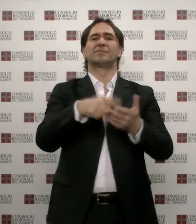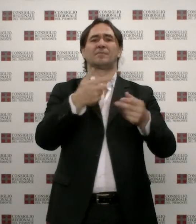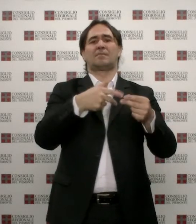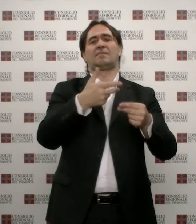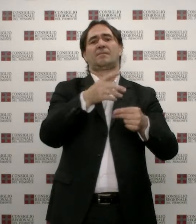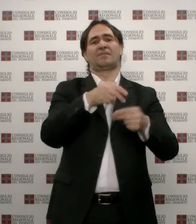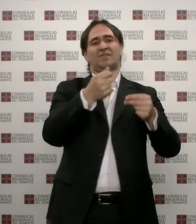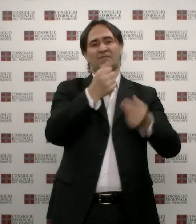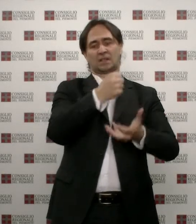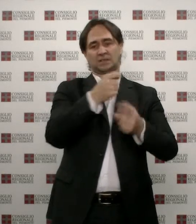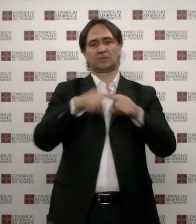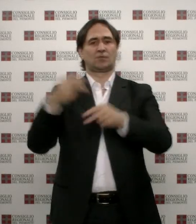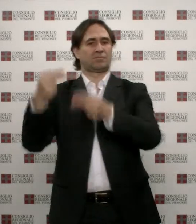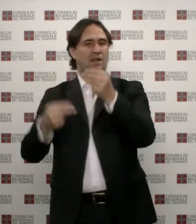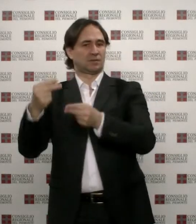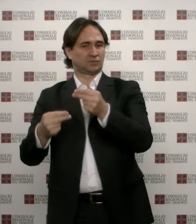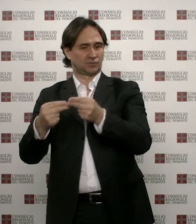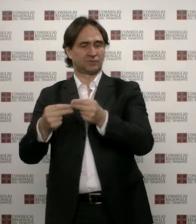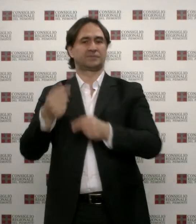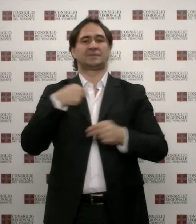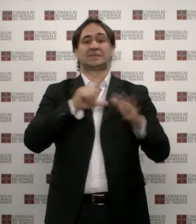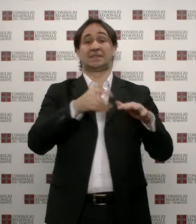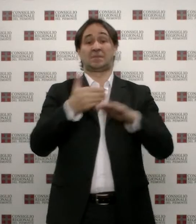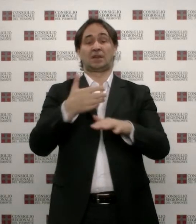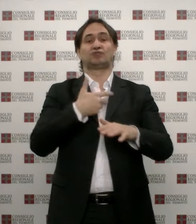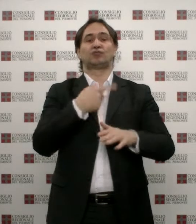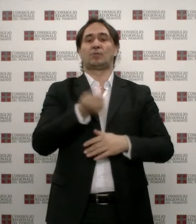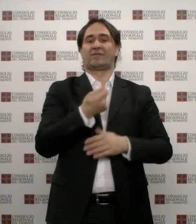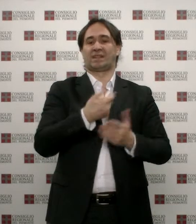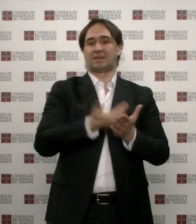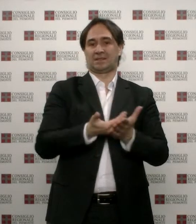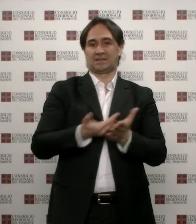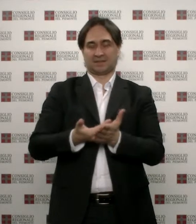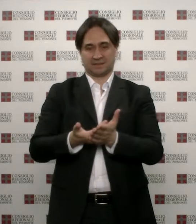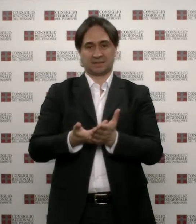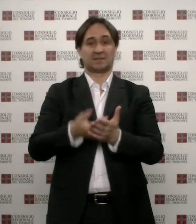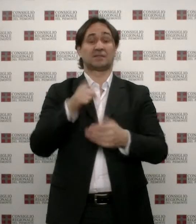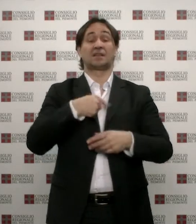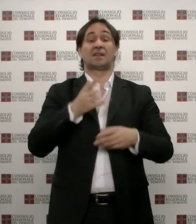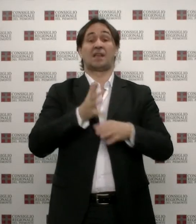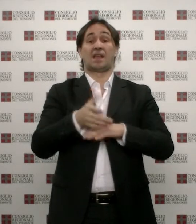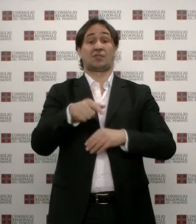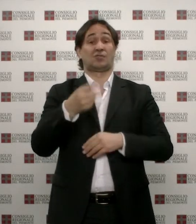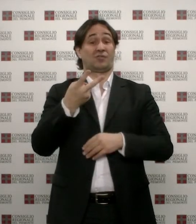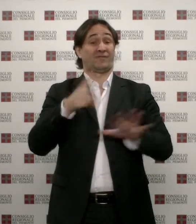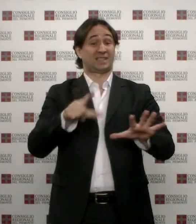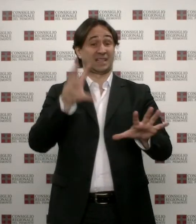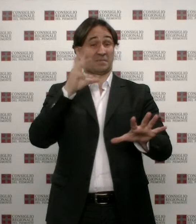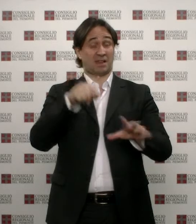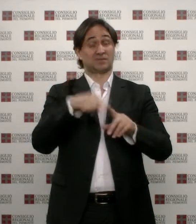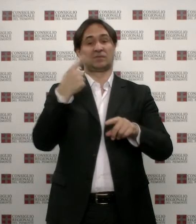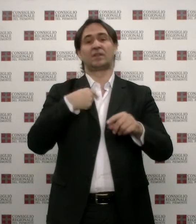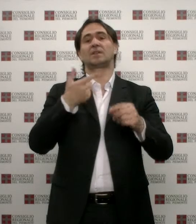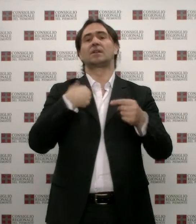bilancio regionale. In settimana è iniziato l'esame dei provvedimenti nelle commissioni di merito e entro il 27 marzo si concluderanno le